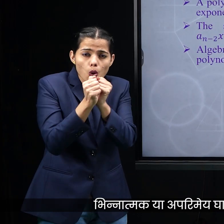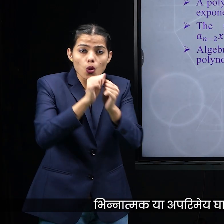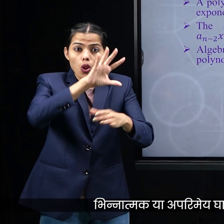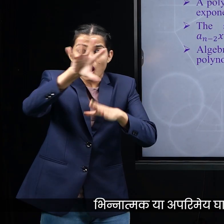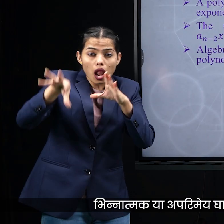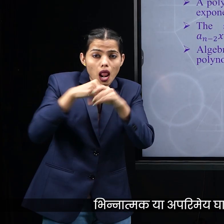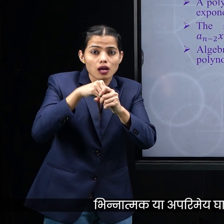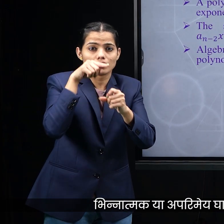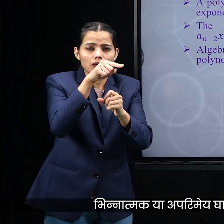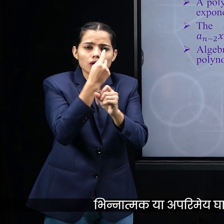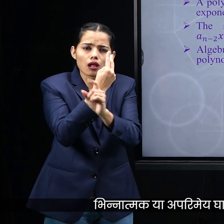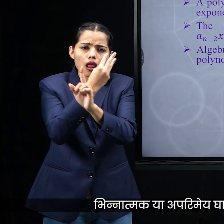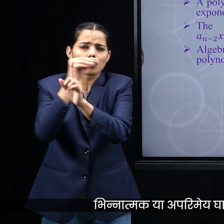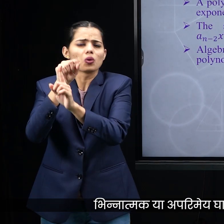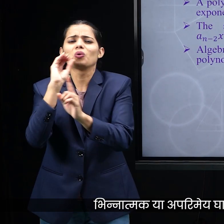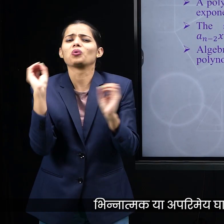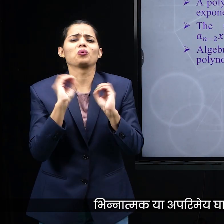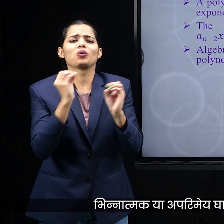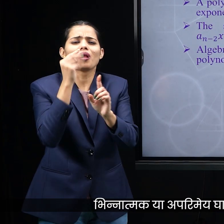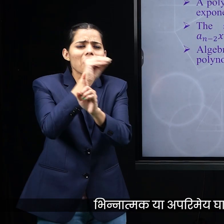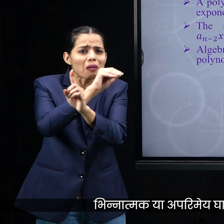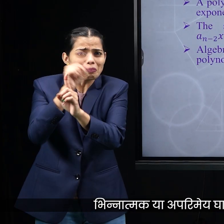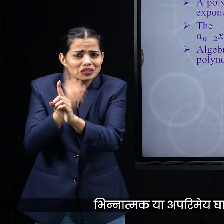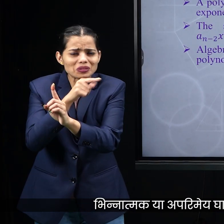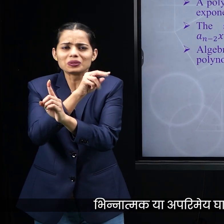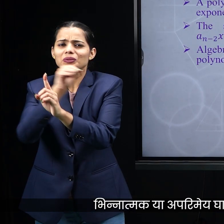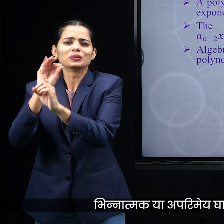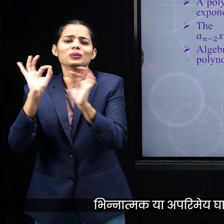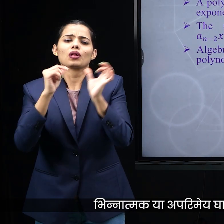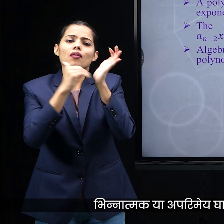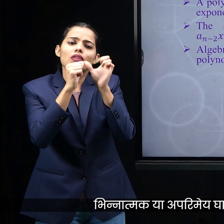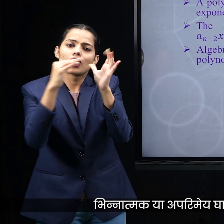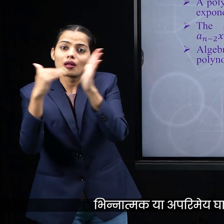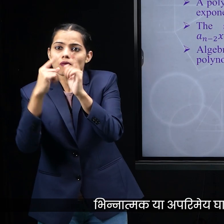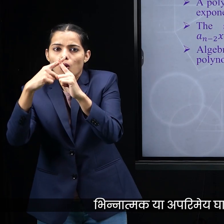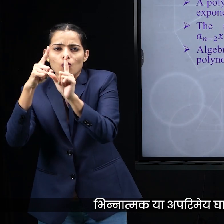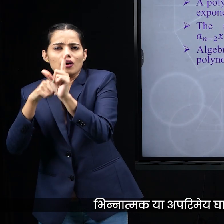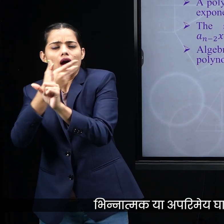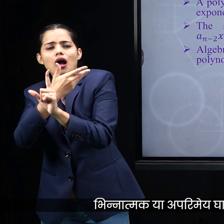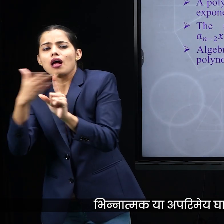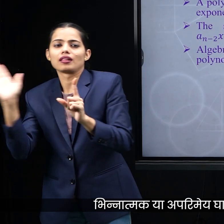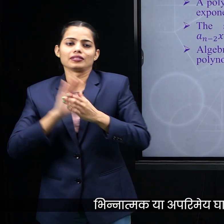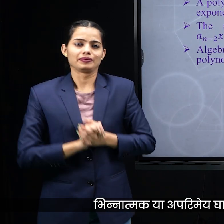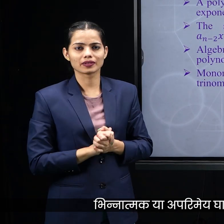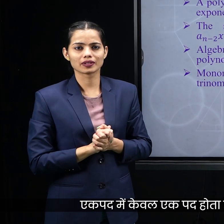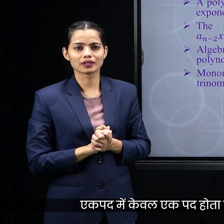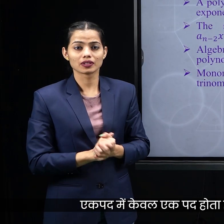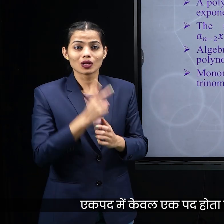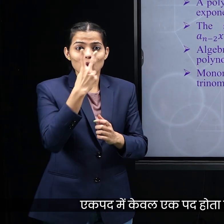घातांक के साथ बीजगणितीय व्यंजक बहुपद नहीं है। एक